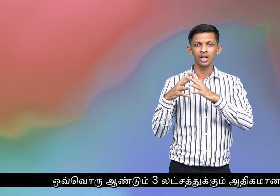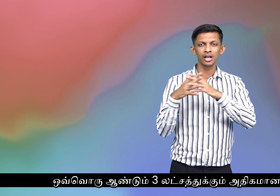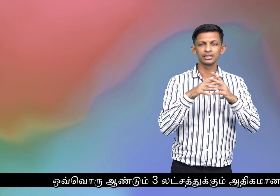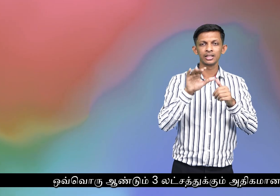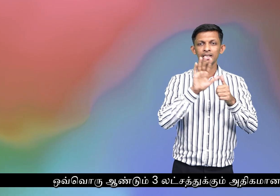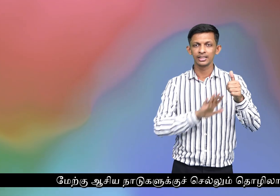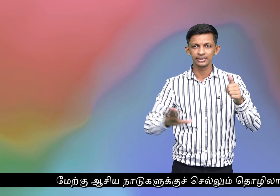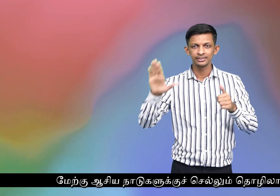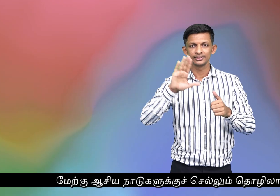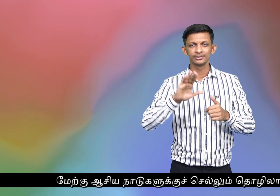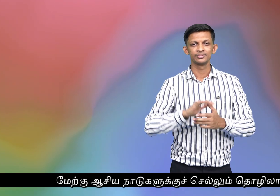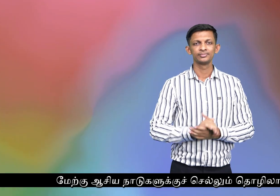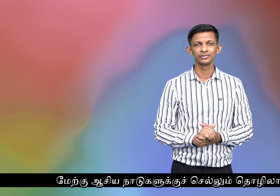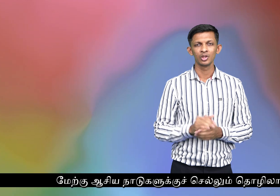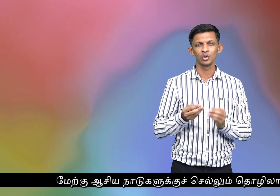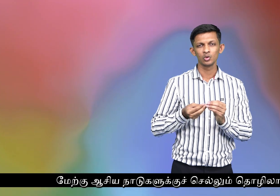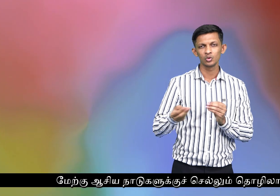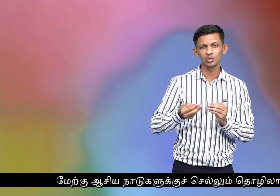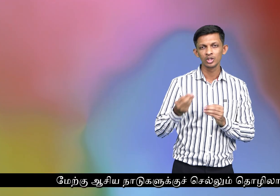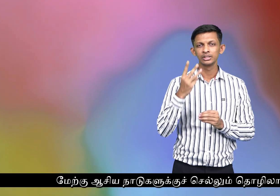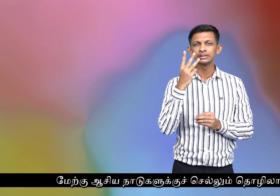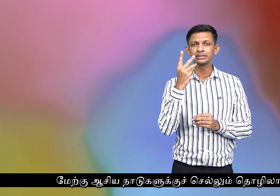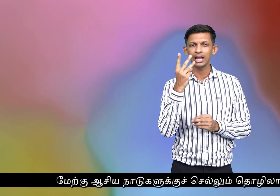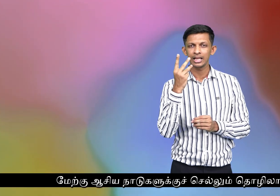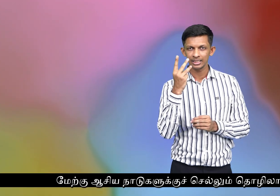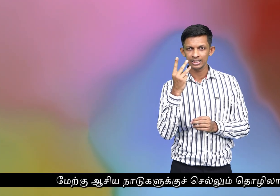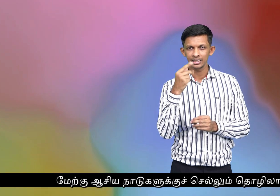இடம்பெயர்கின்றனர். மேற்கு ஆசிய நாடுகளுக்கு செல்லும் தொழிலாளர்களில்